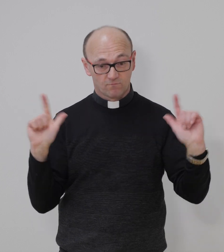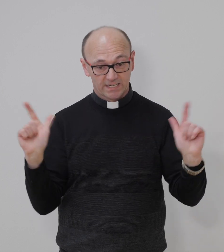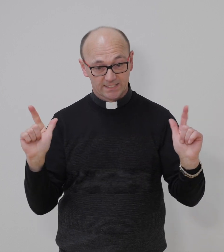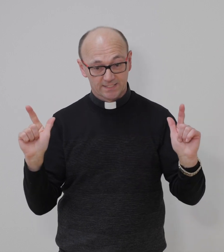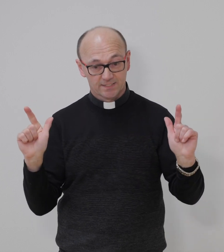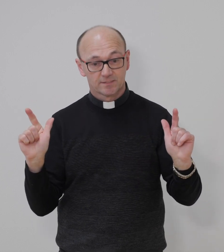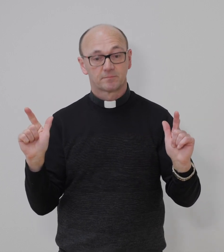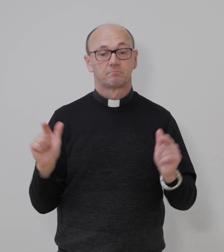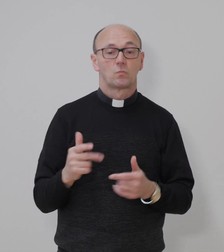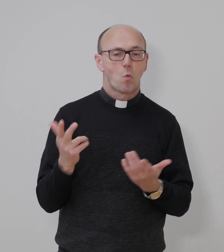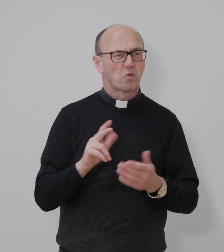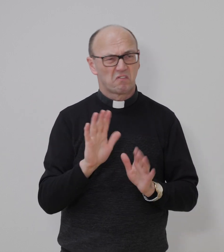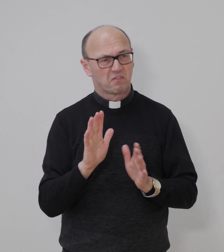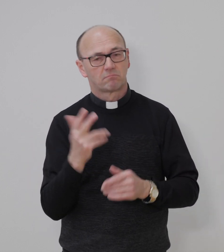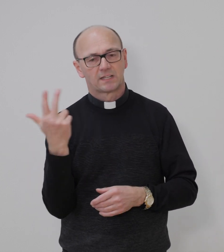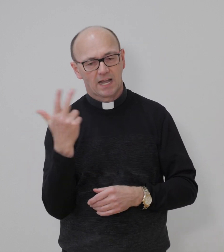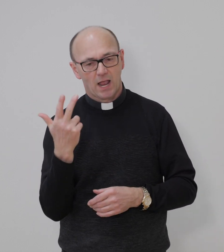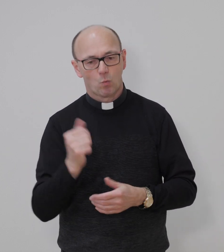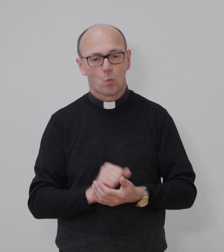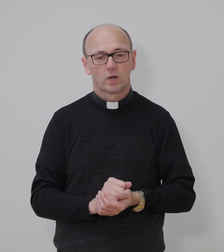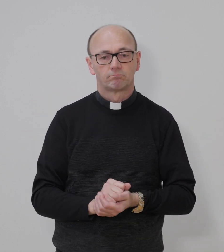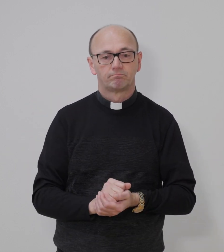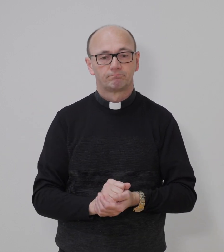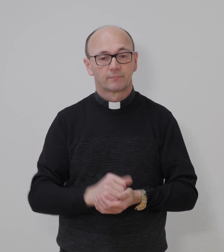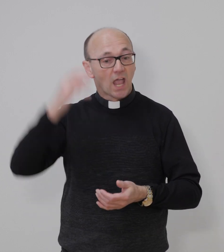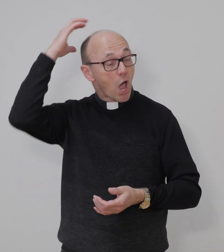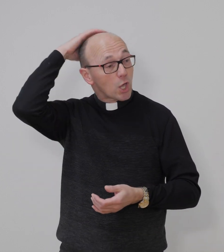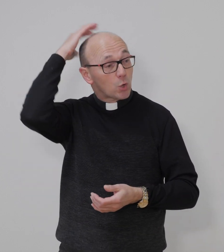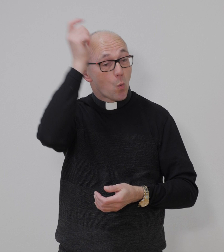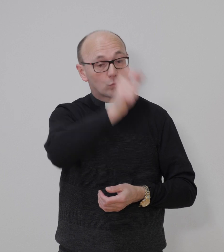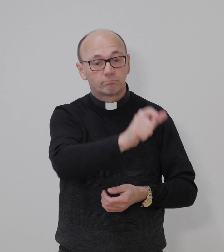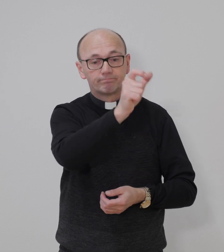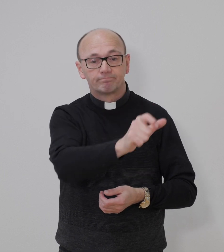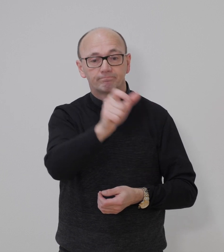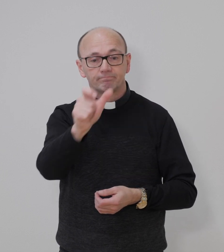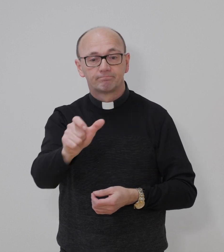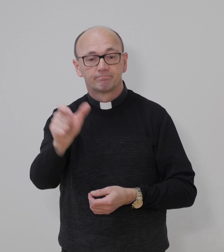Es war Rüsttag des Paschafestes, ungefähr die sechste Stunde.